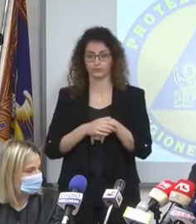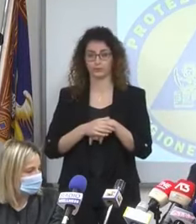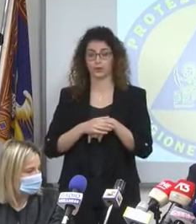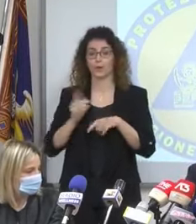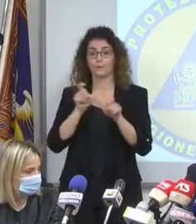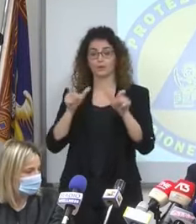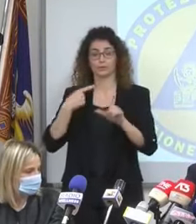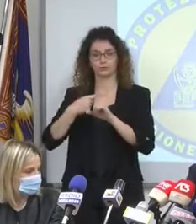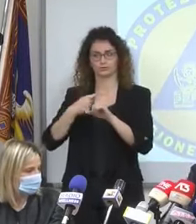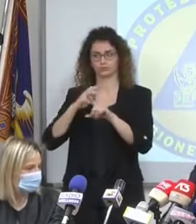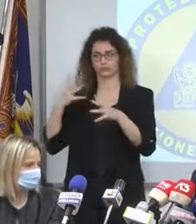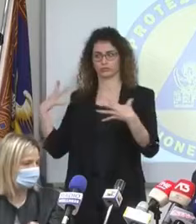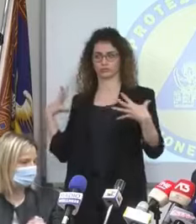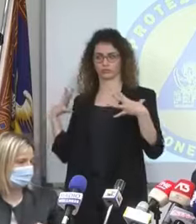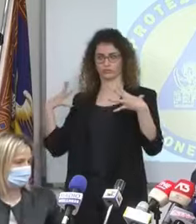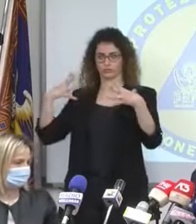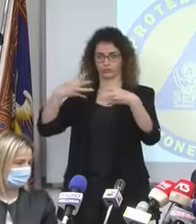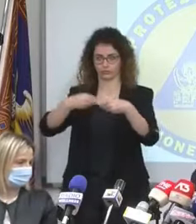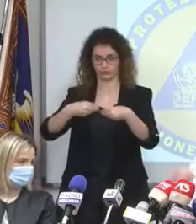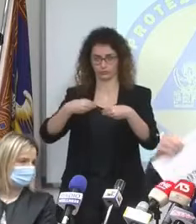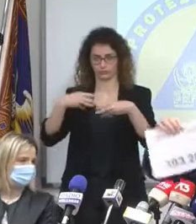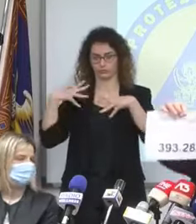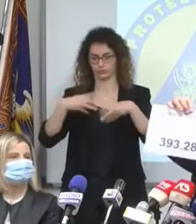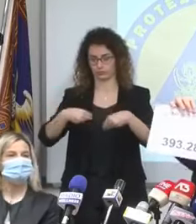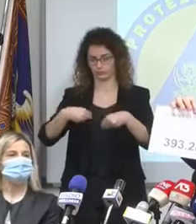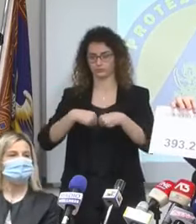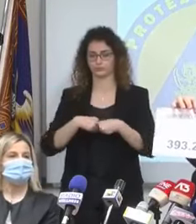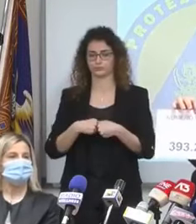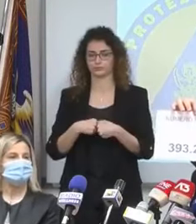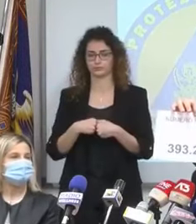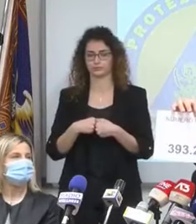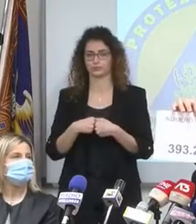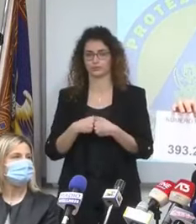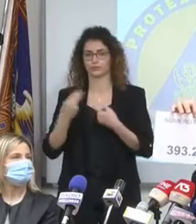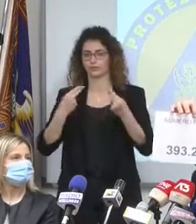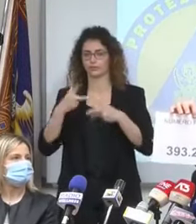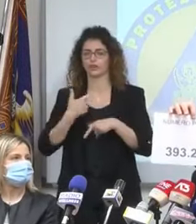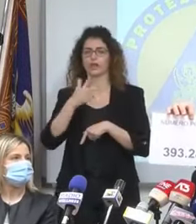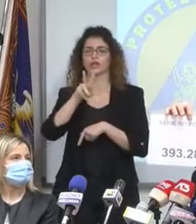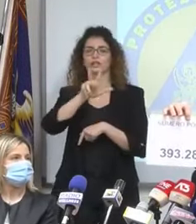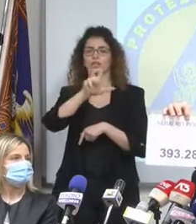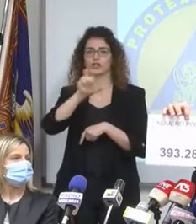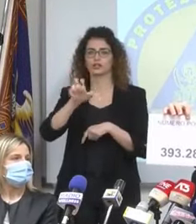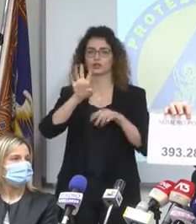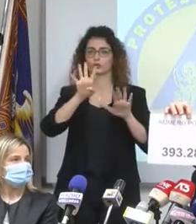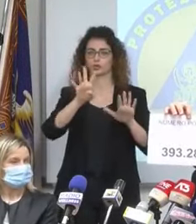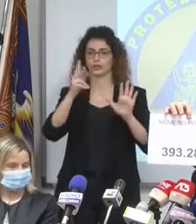positivi totali, tanto per darvi una contabilità, diciamo, totale, sono